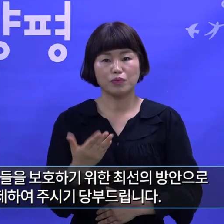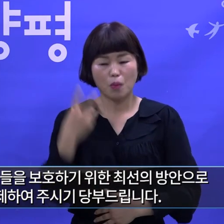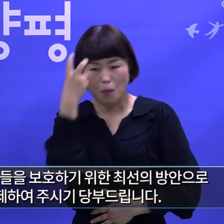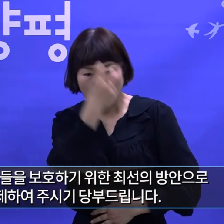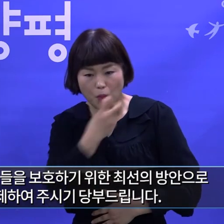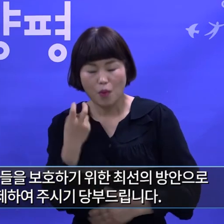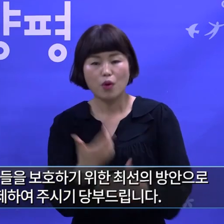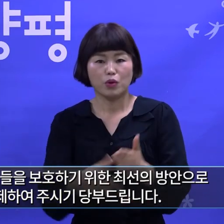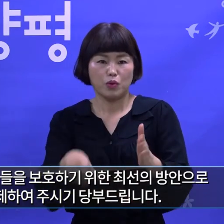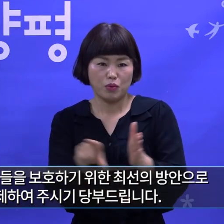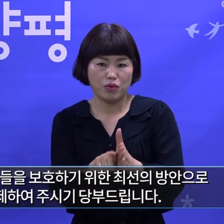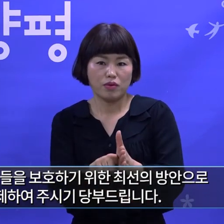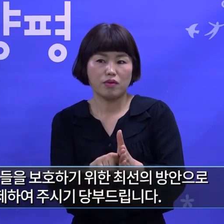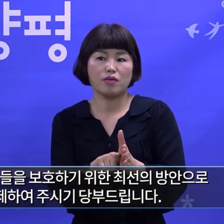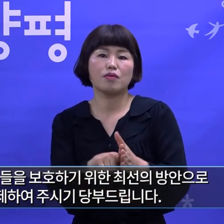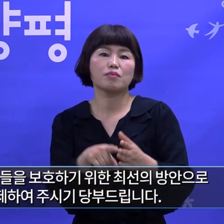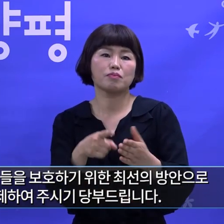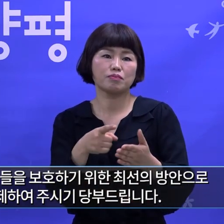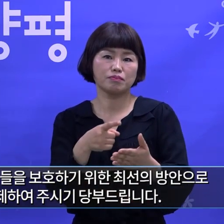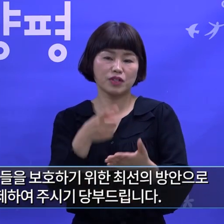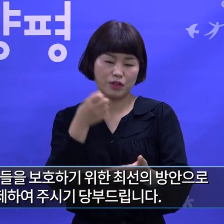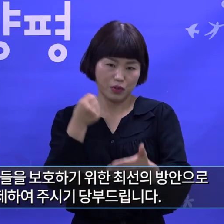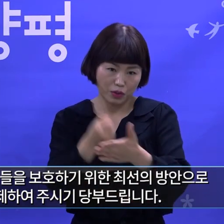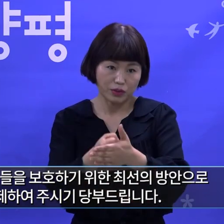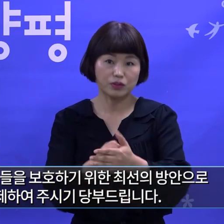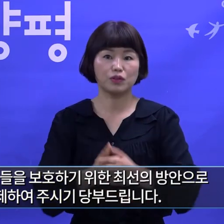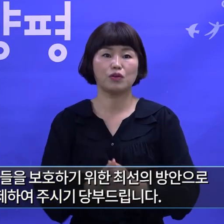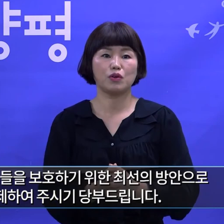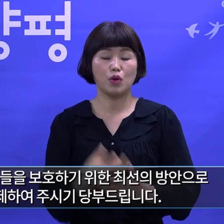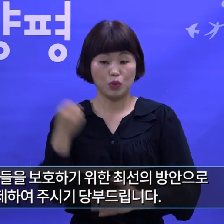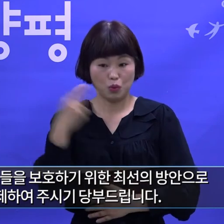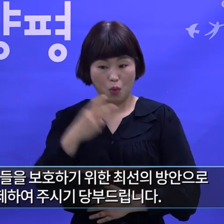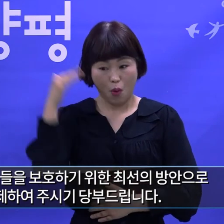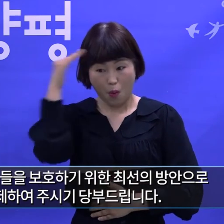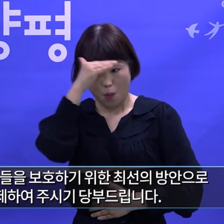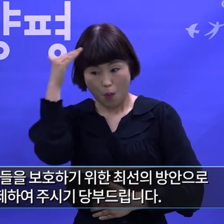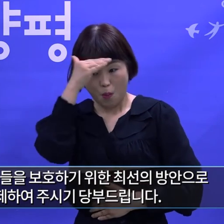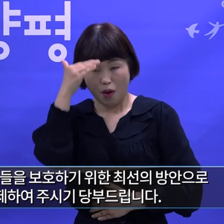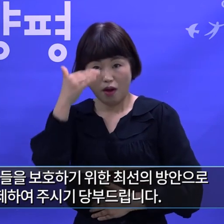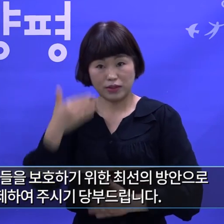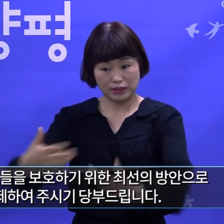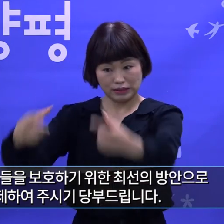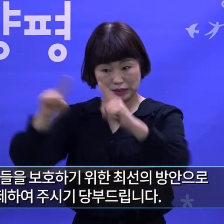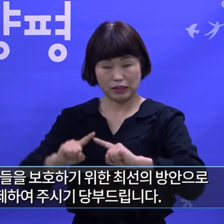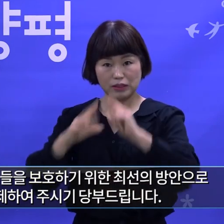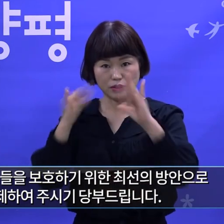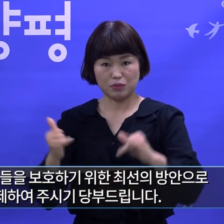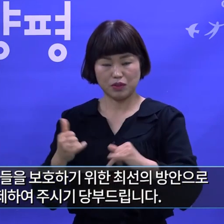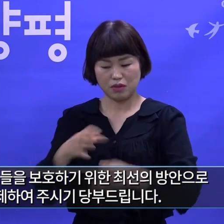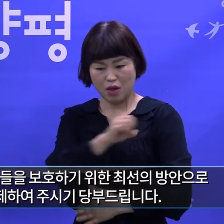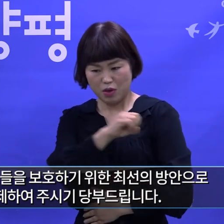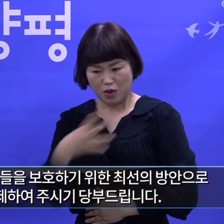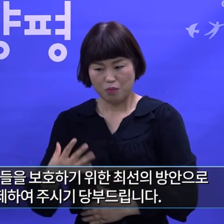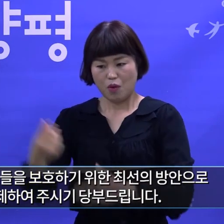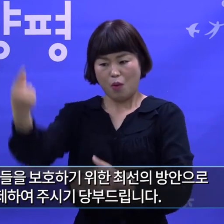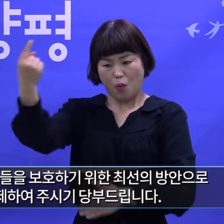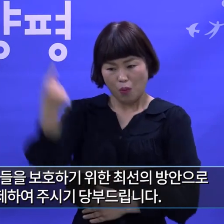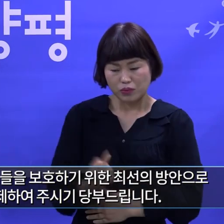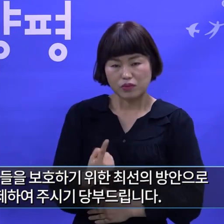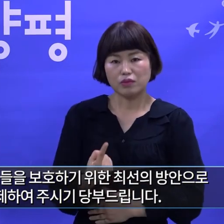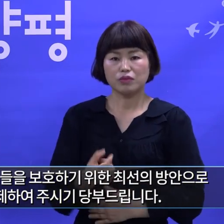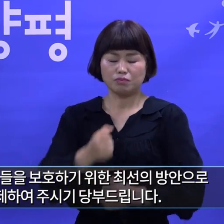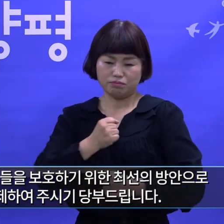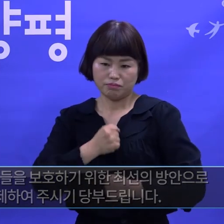관내 주민 및 관광객분들은 양평 방문을 자제해 주실 것을